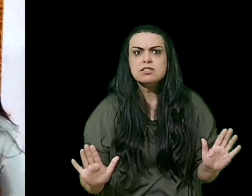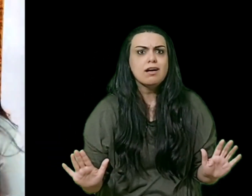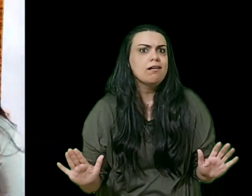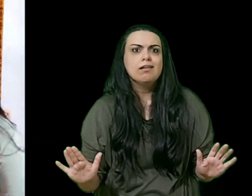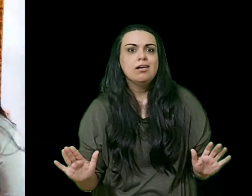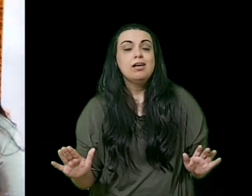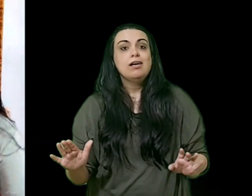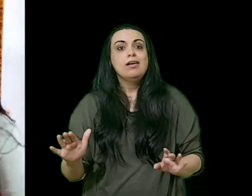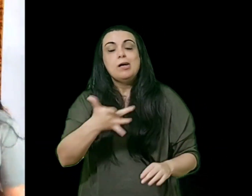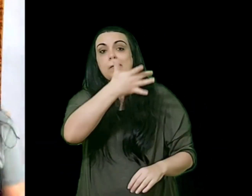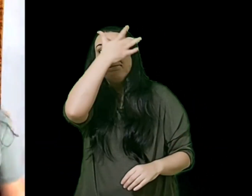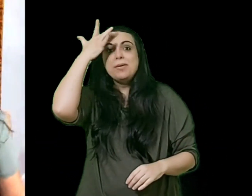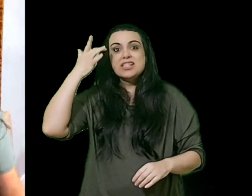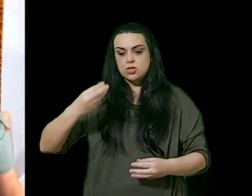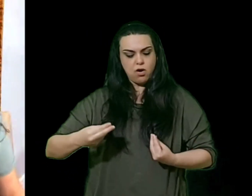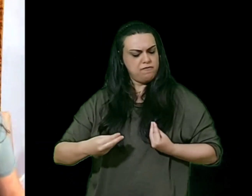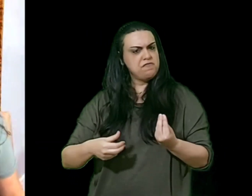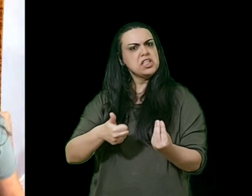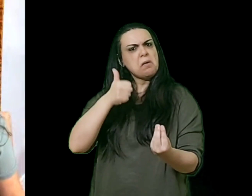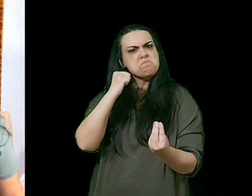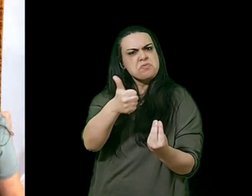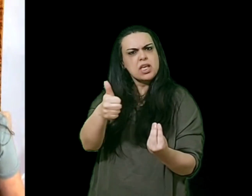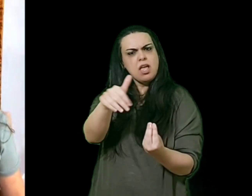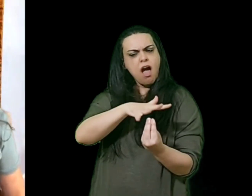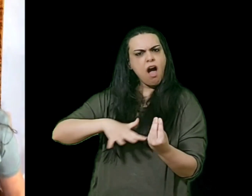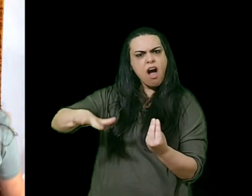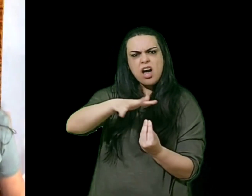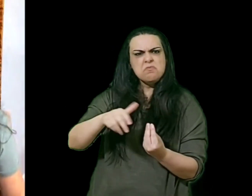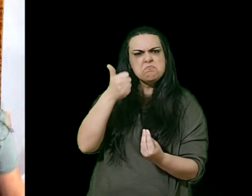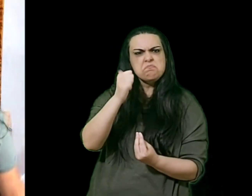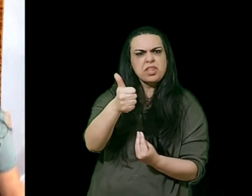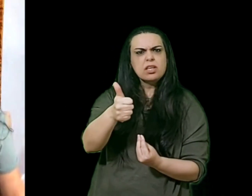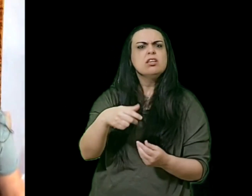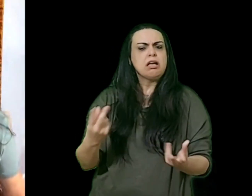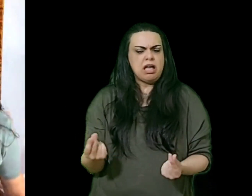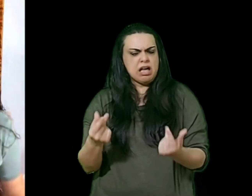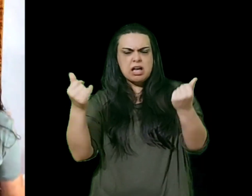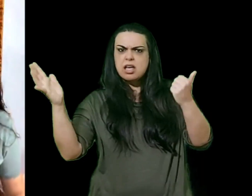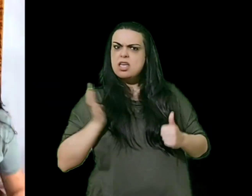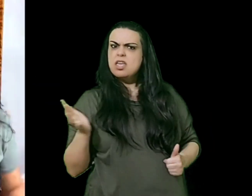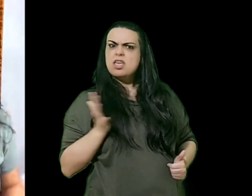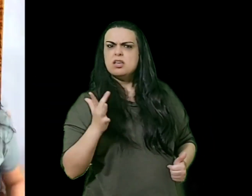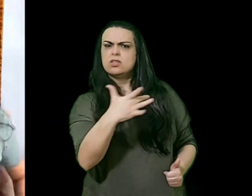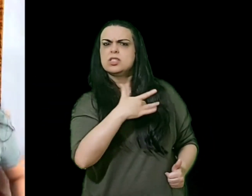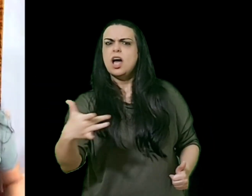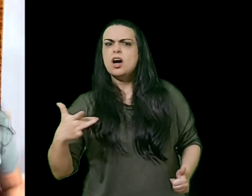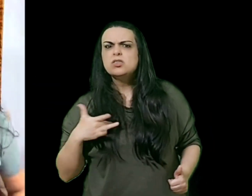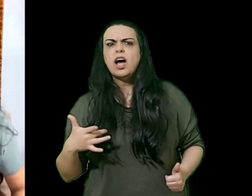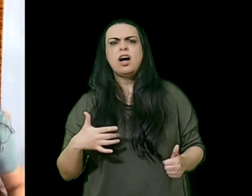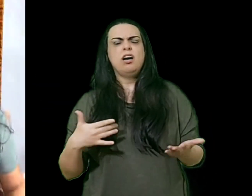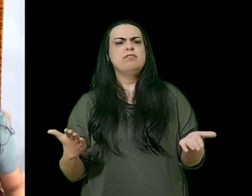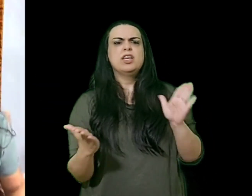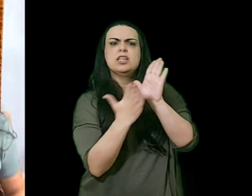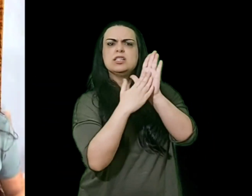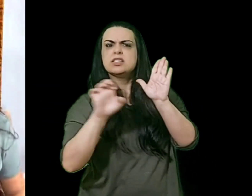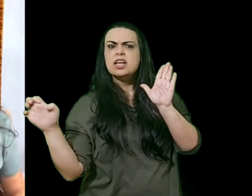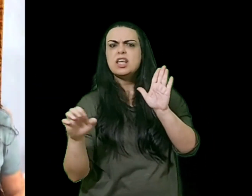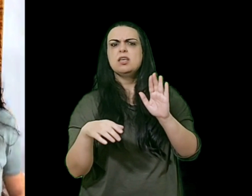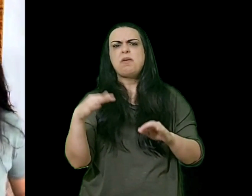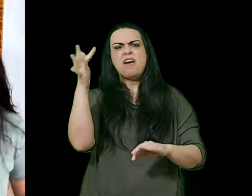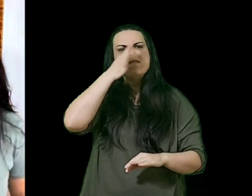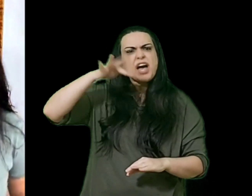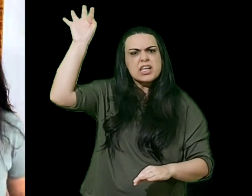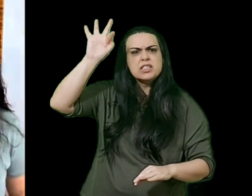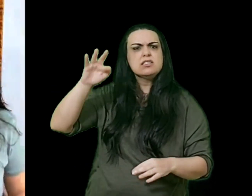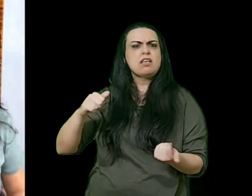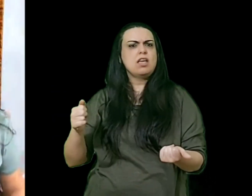vindo de Nazaré, alguém que lhe daria uma oportunidade? Os ricos, saudáveis, os escribas, os fariseus, os sumos sacerdotes,